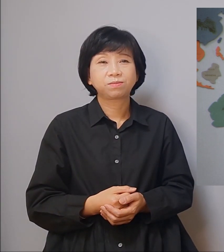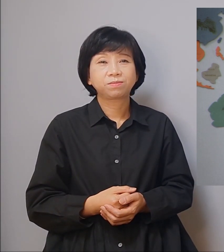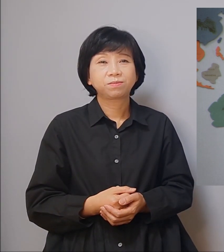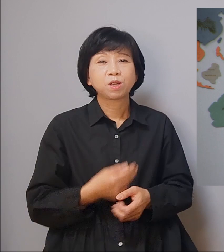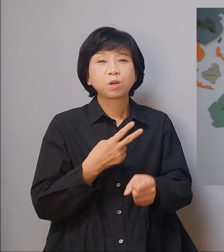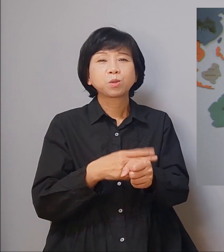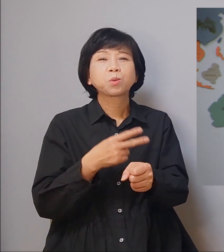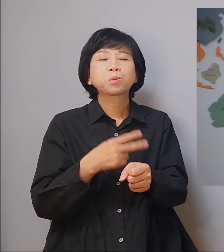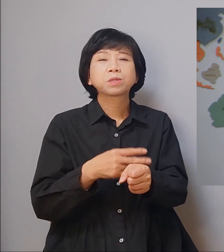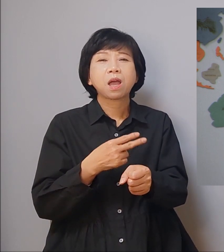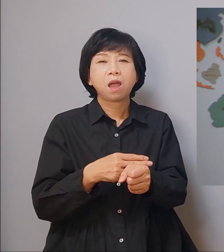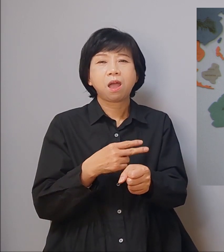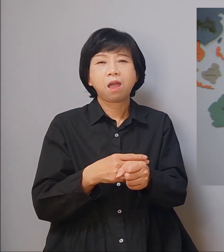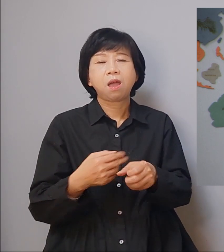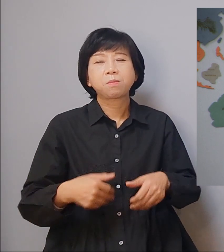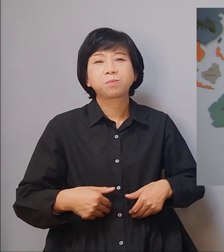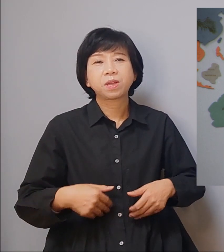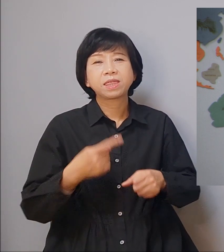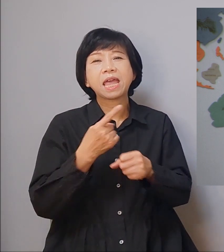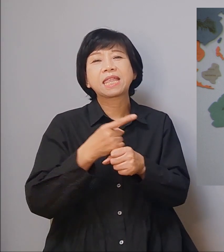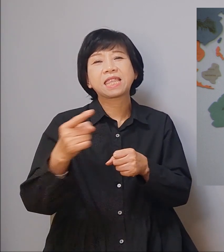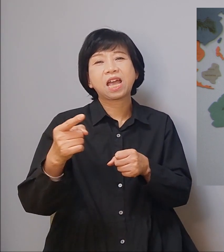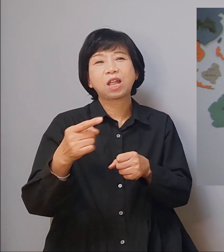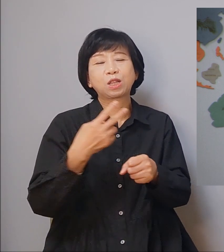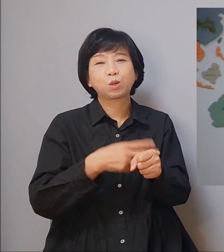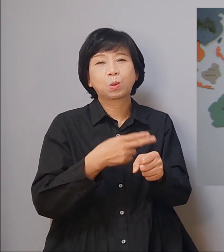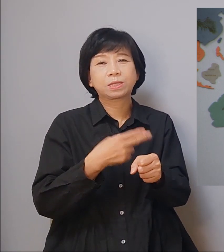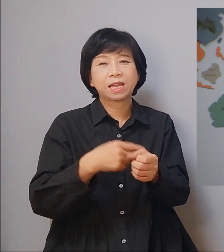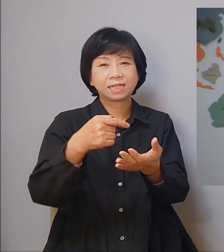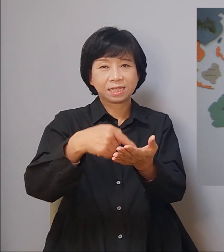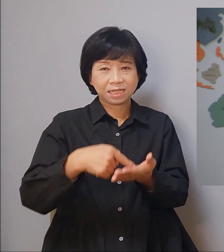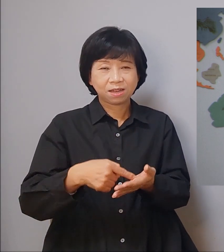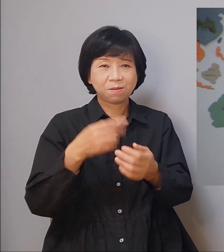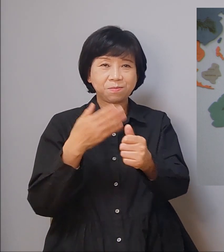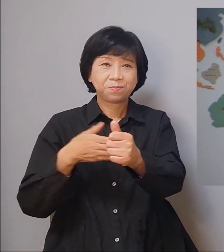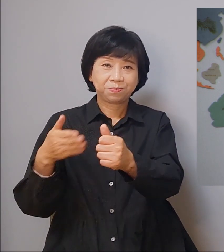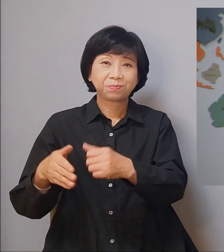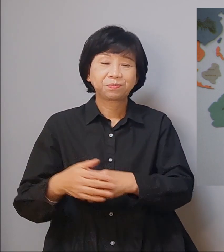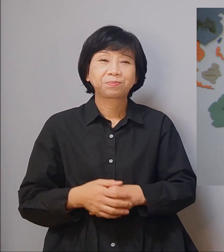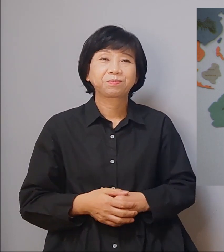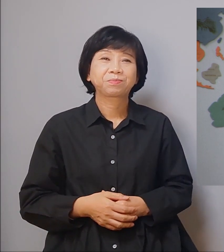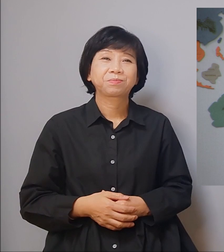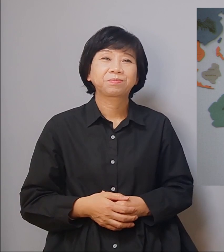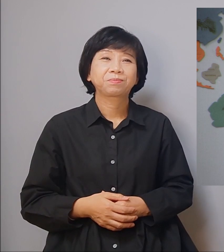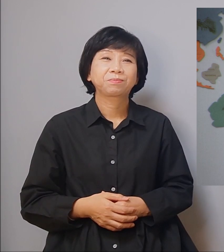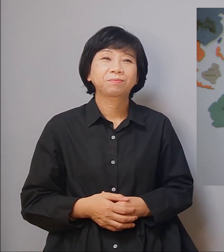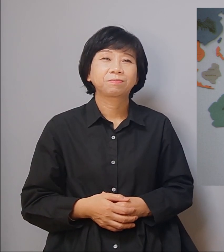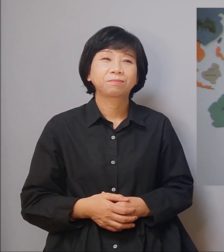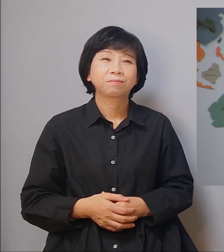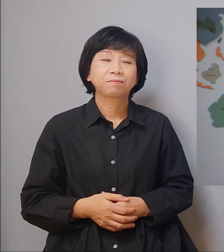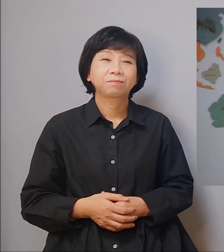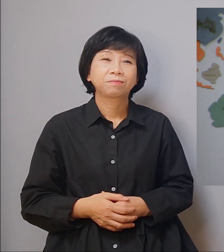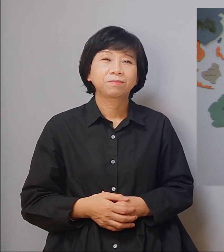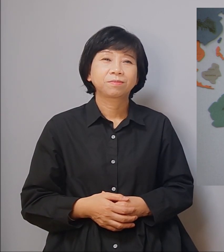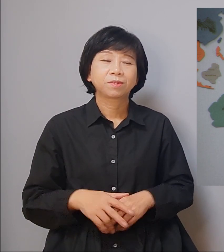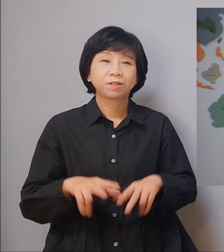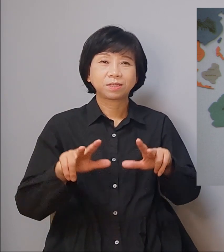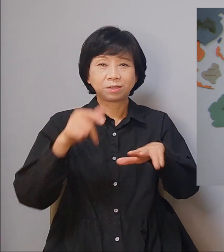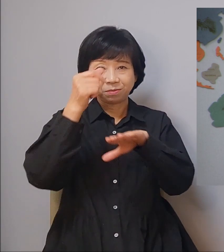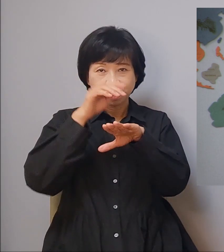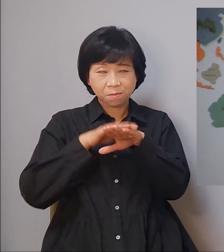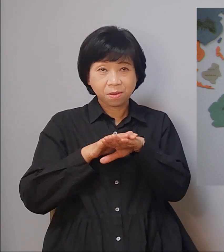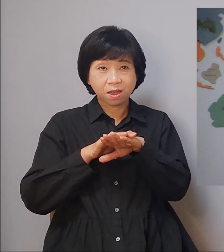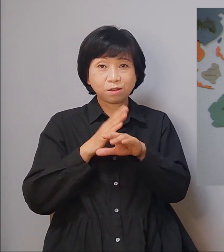우리 중고등부팀 옆에서 저한테는 막 소리도 막 들리는데요. 예배드리고 있고, 네, 그리고 우리 유초등부도 저쪽에서